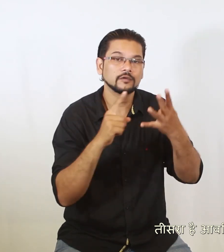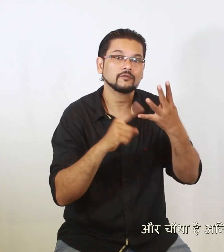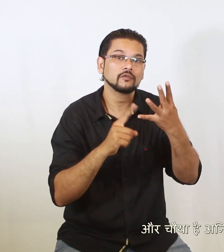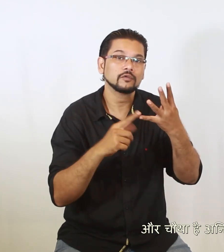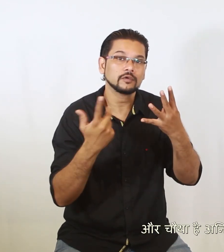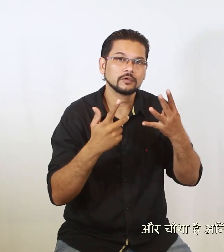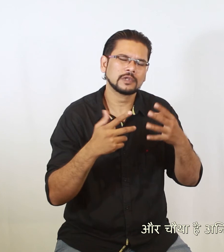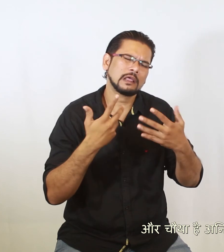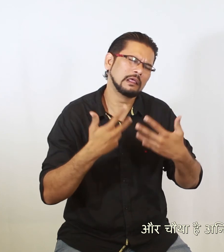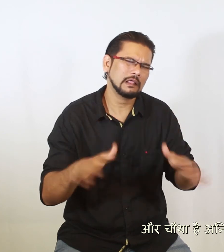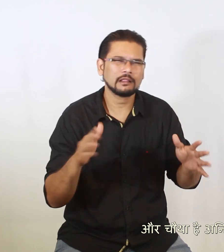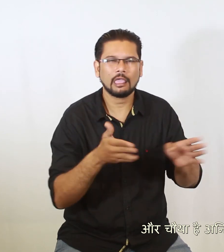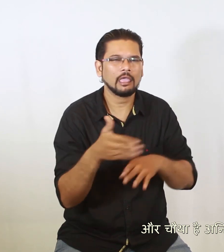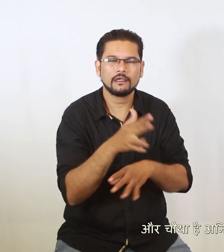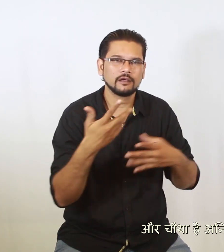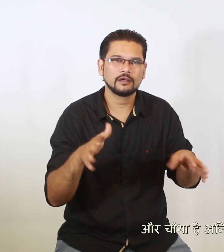और चौथा है अनियमित